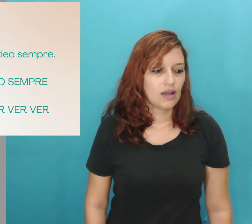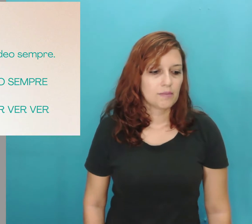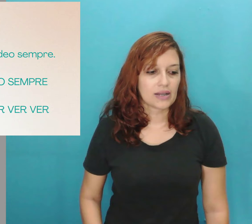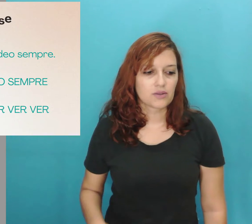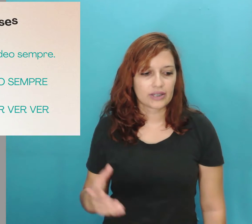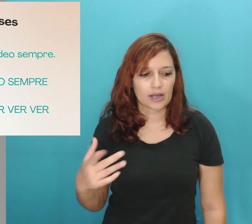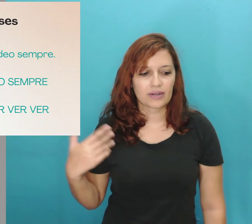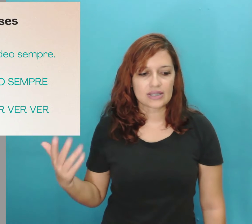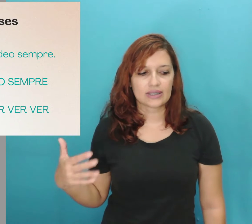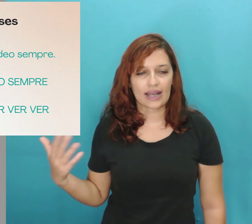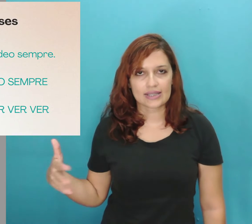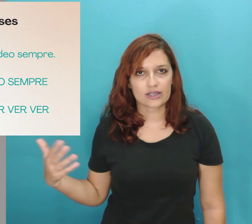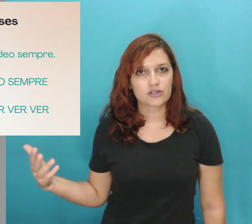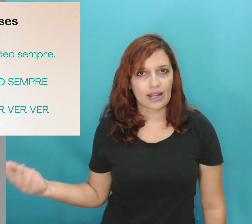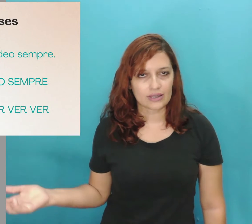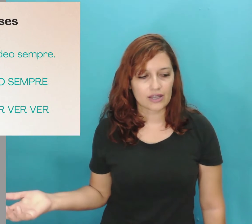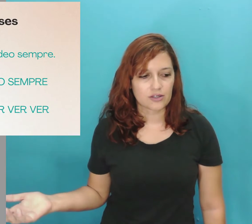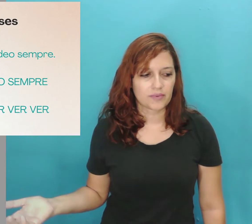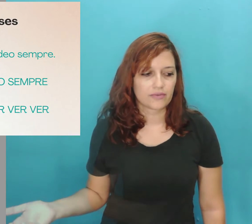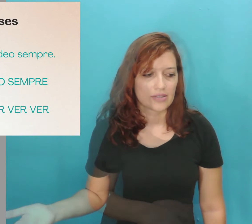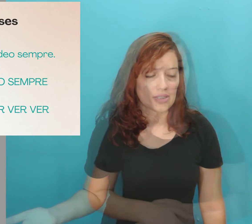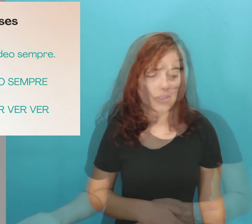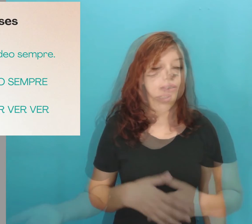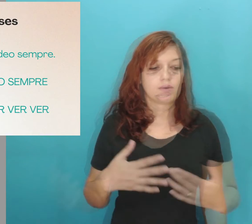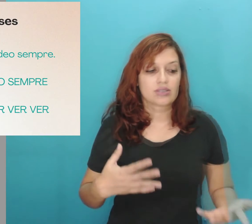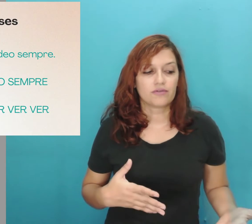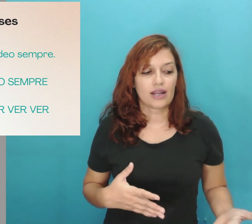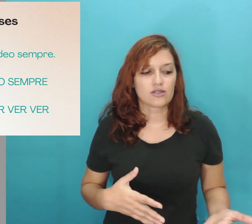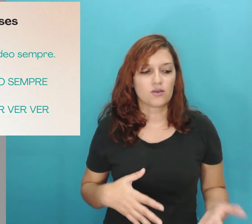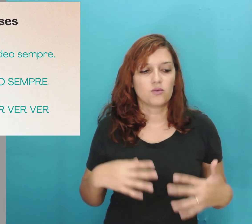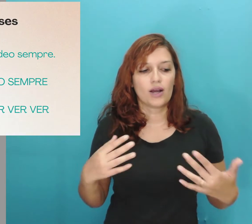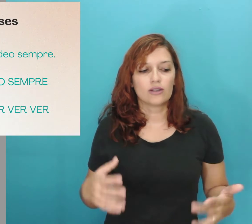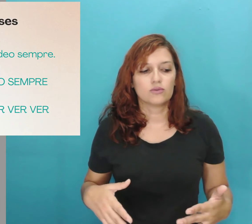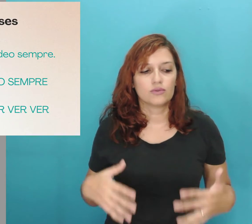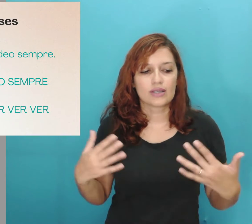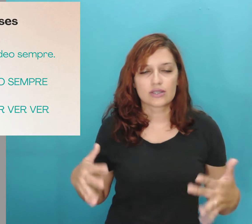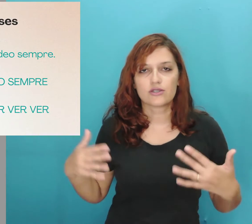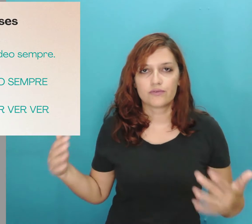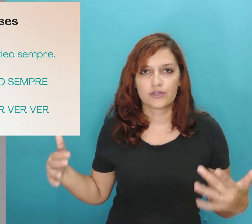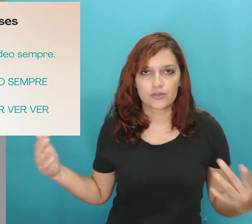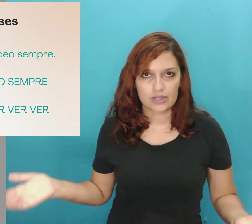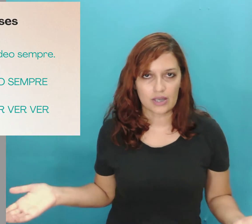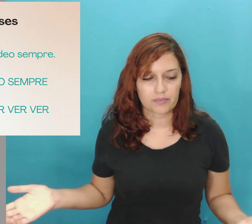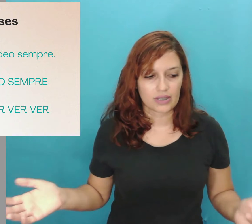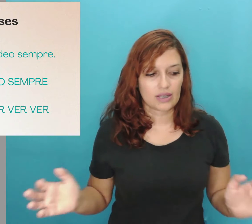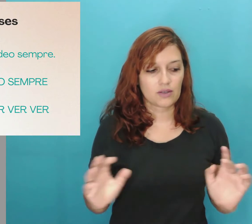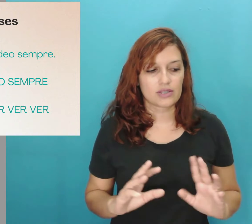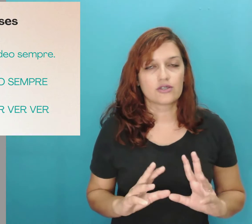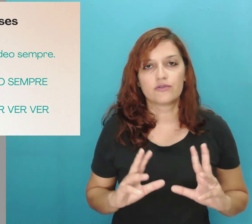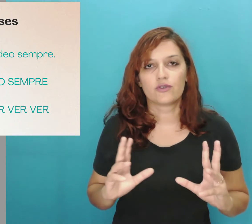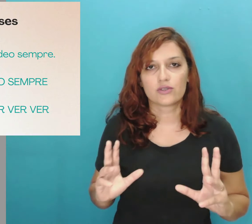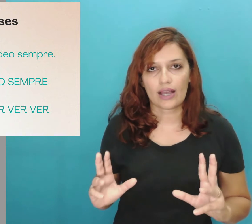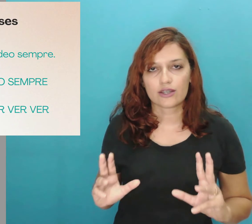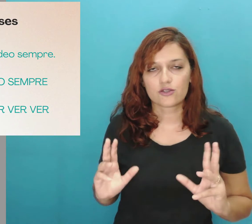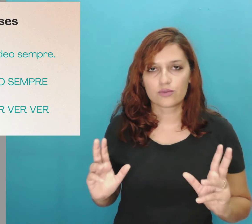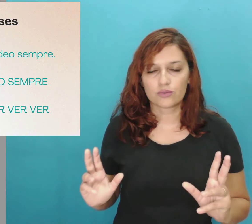Mas eu queria apresentar essa estratégia para você. Então, essa frase, ó, o aluno assiste vídeo sempre. Então, se a gente for usar a